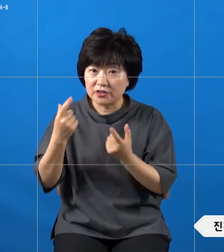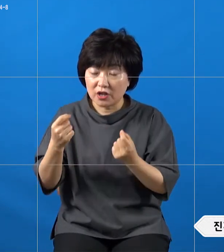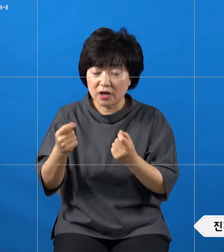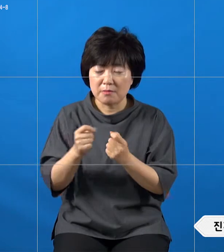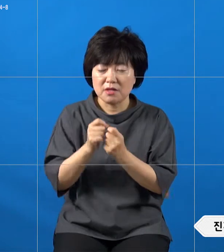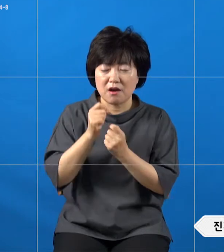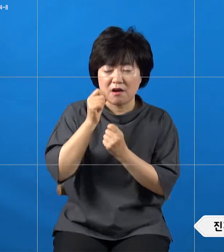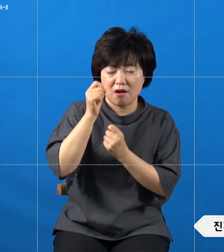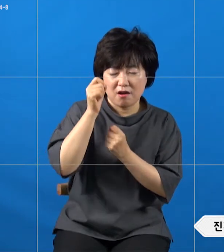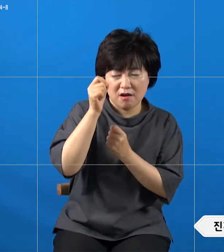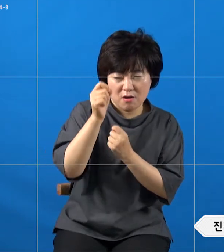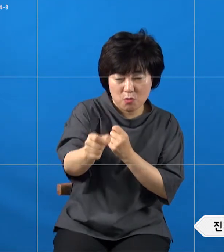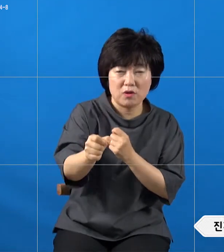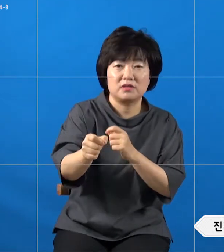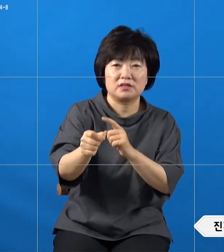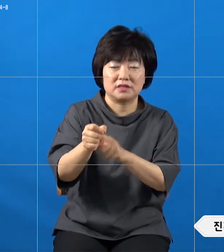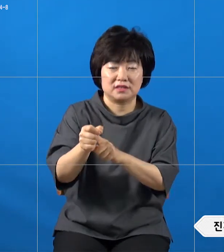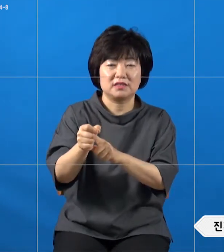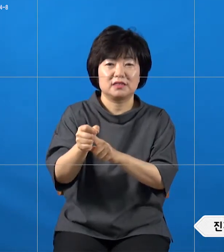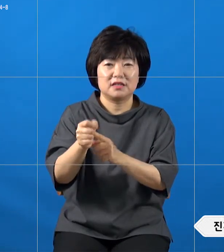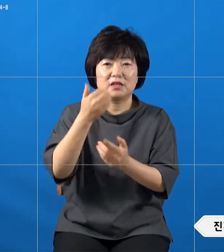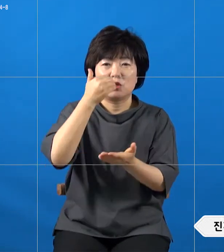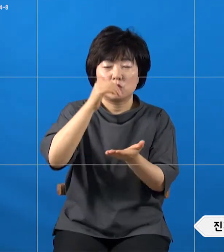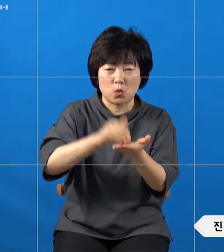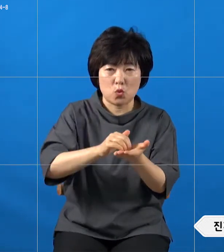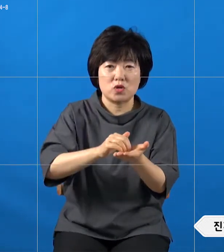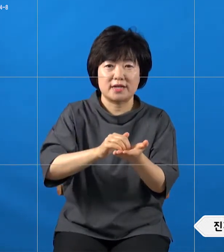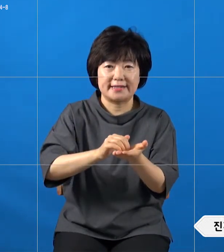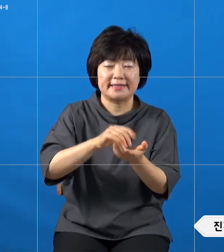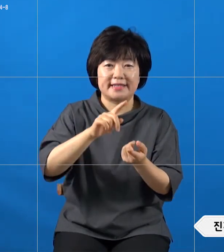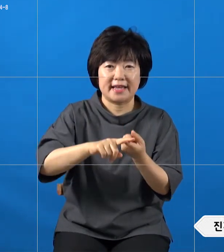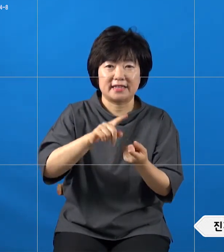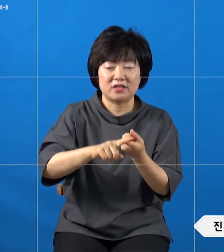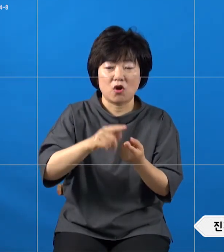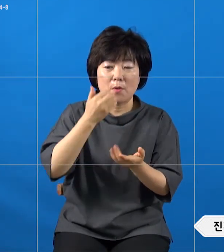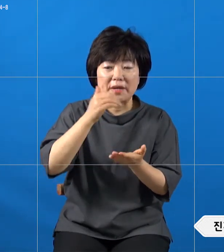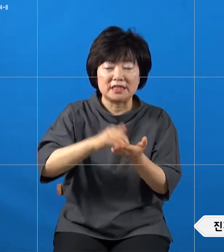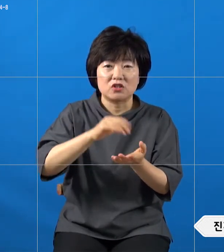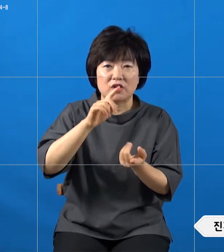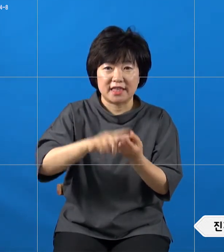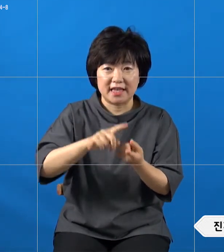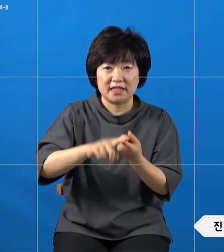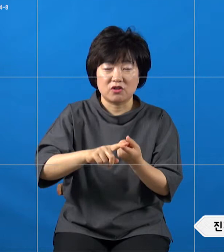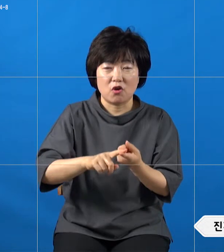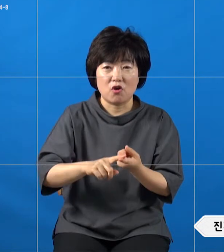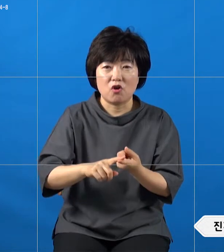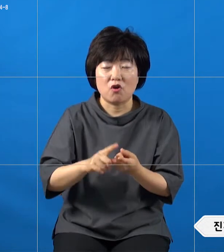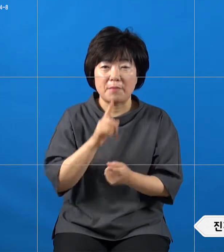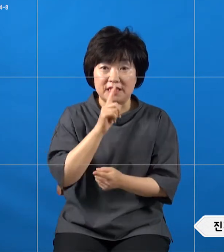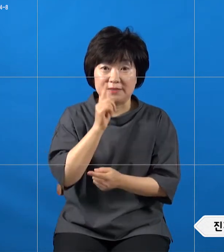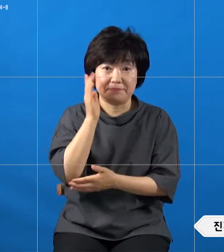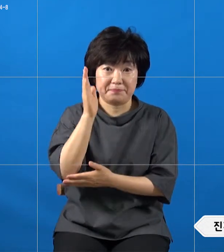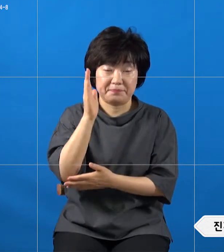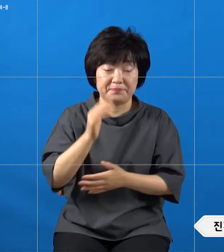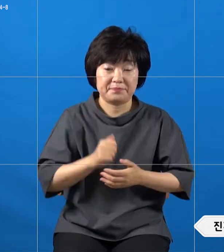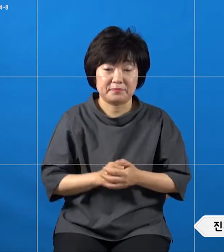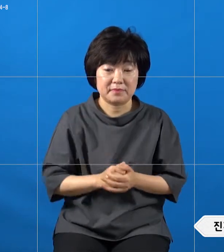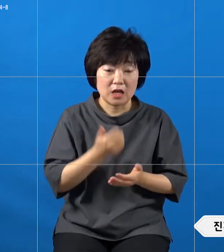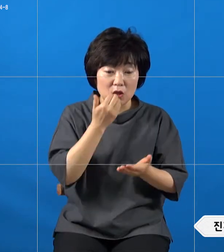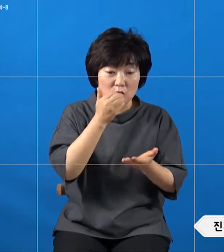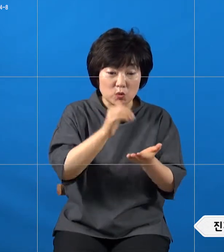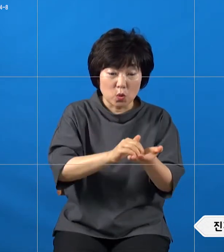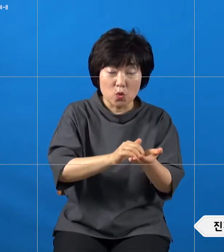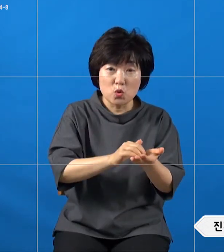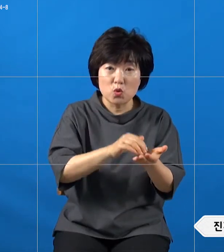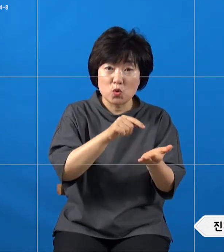난 후에 돌에 대하여 반석에 대하여 말씀하시는 장면이 봅니다. 돌에